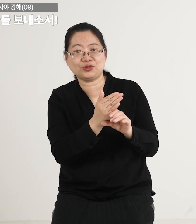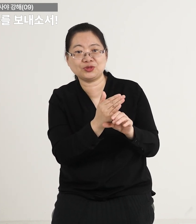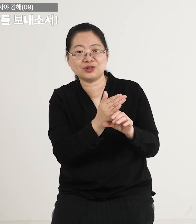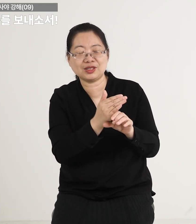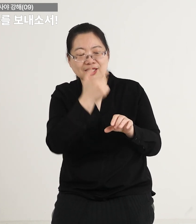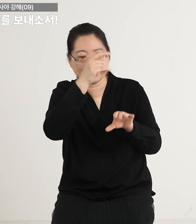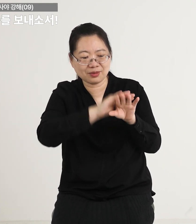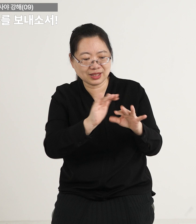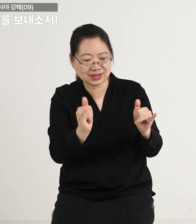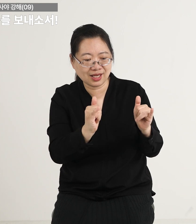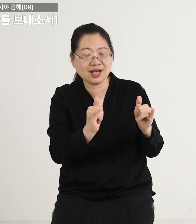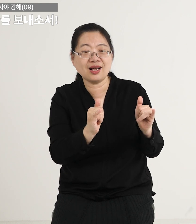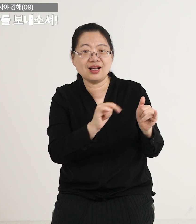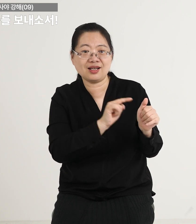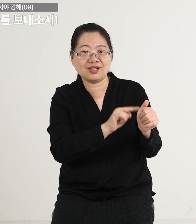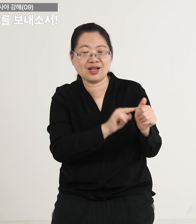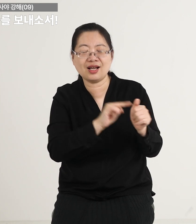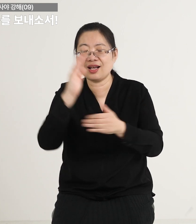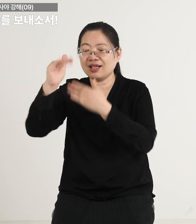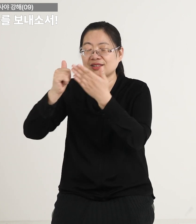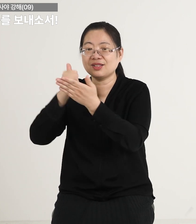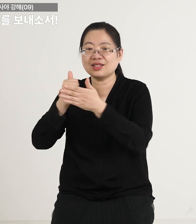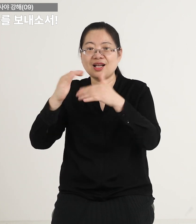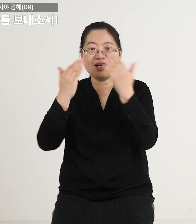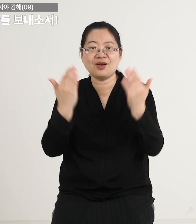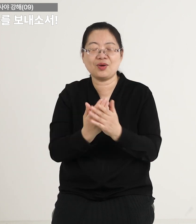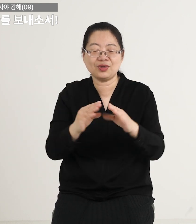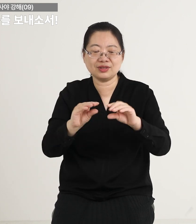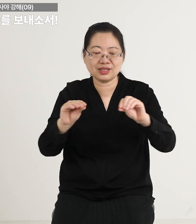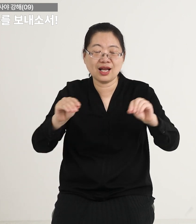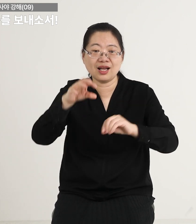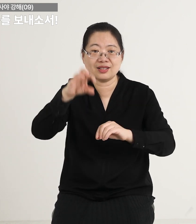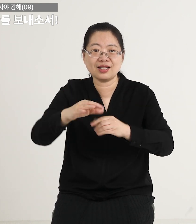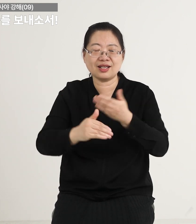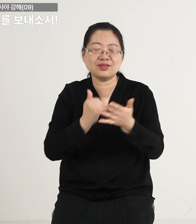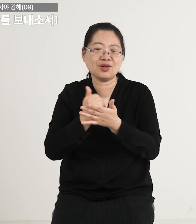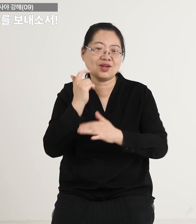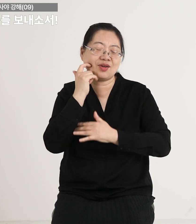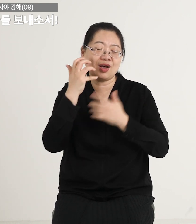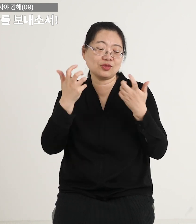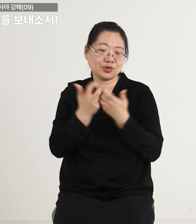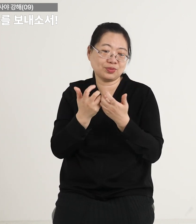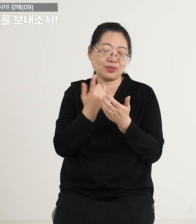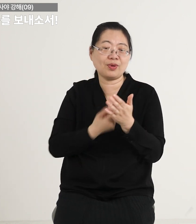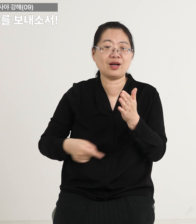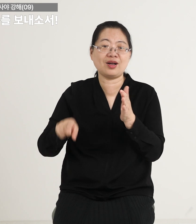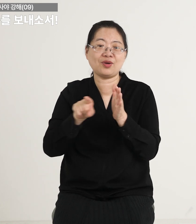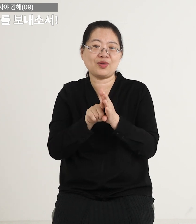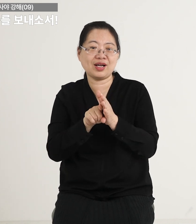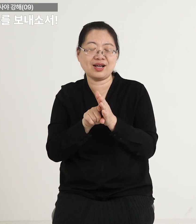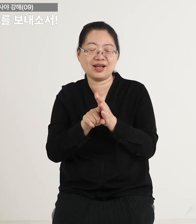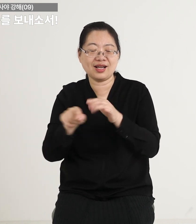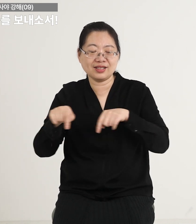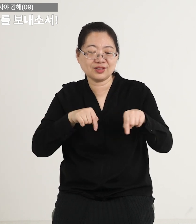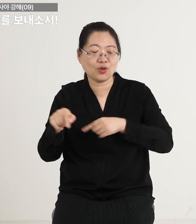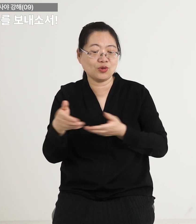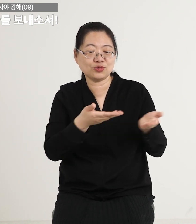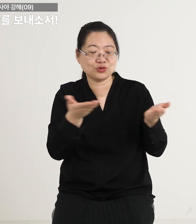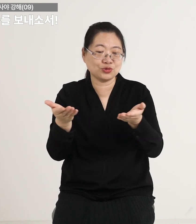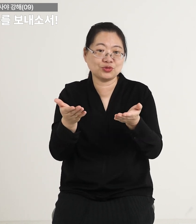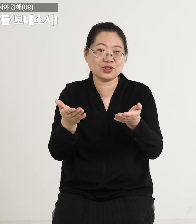그 예배자들을 통해서 하나님은 온 땅에 하나님의 영광이 충만하도록 경영하실